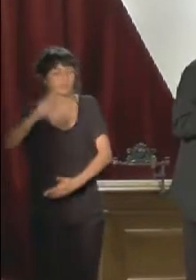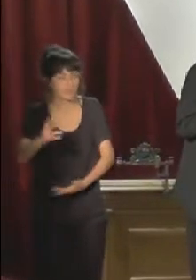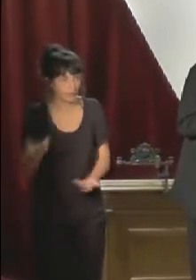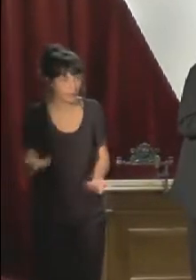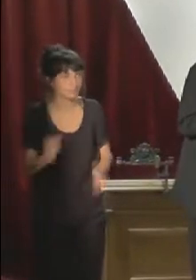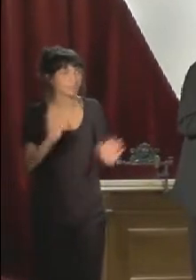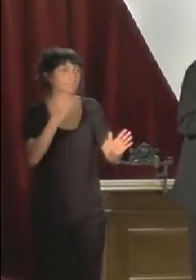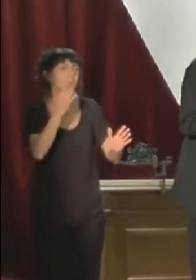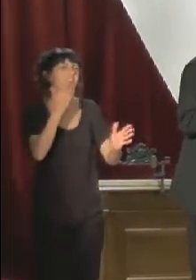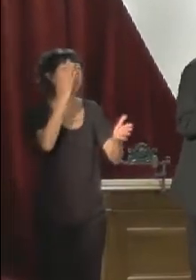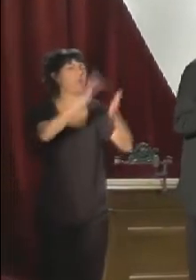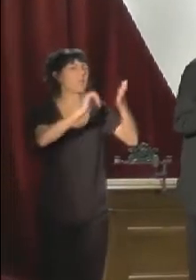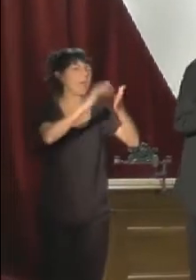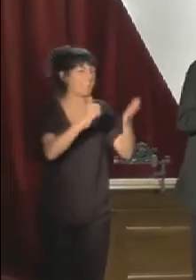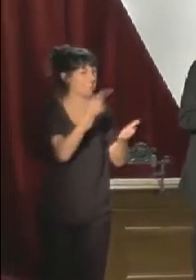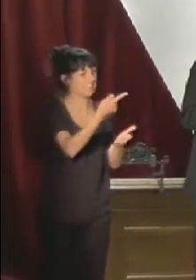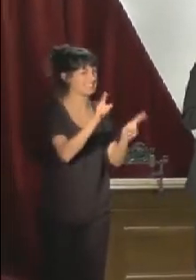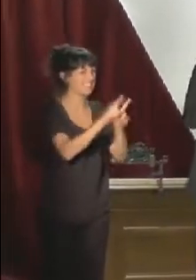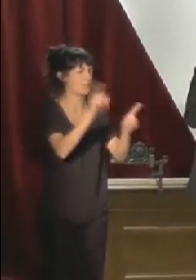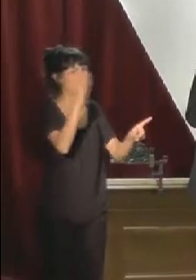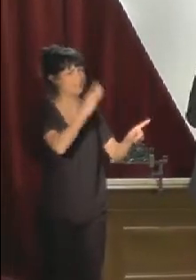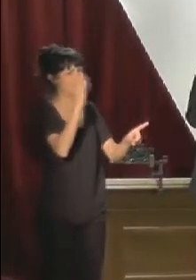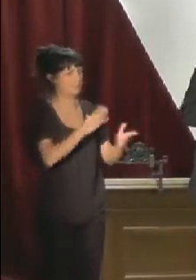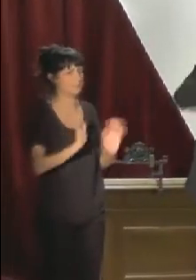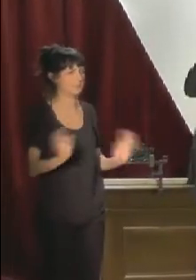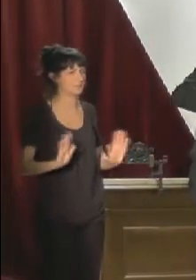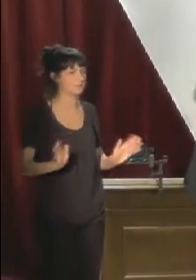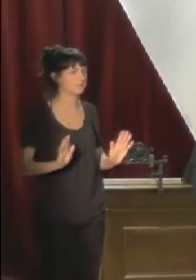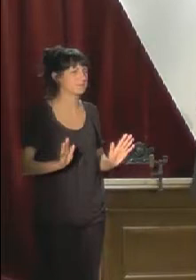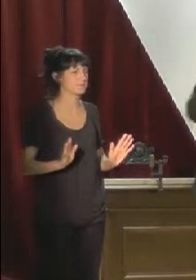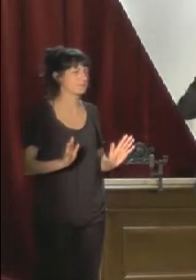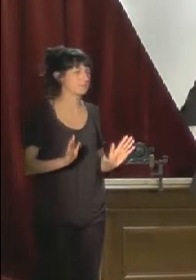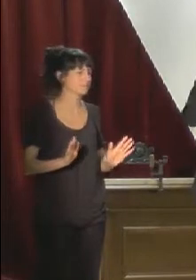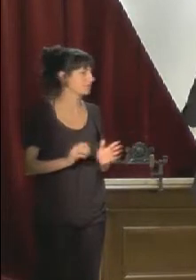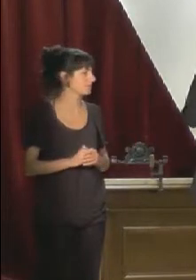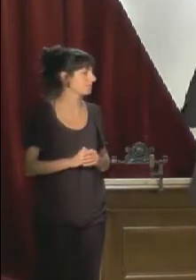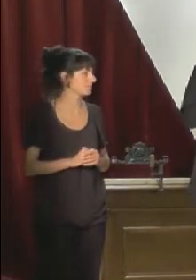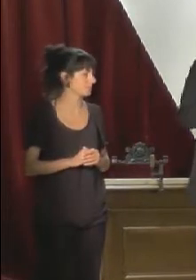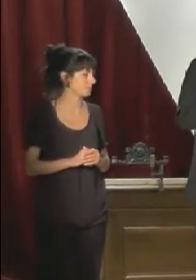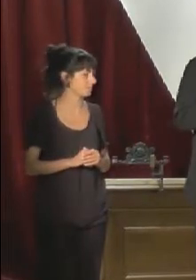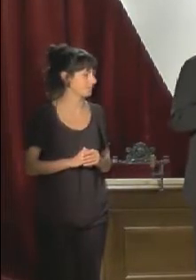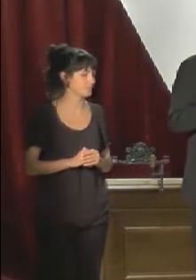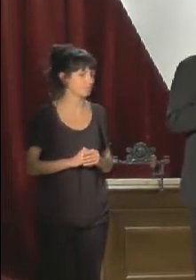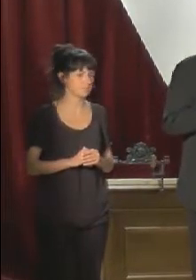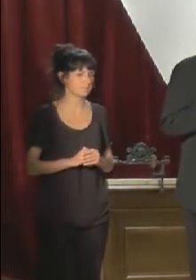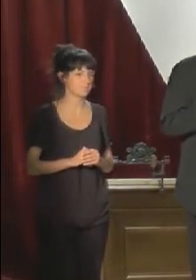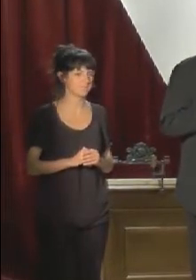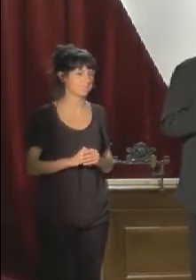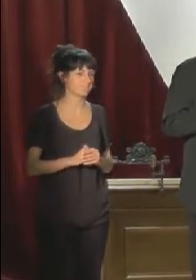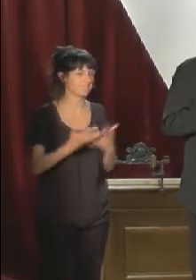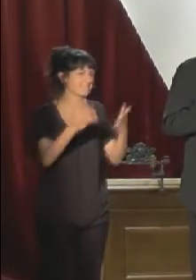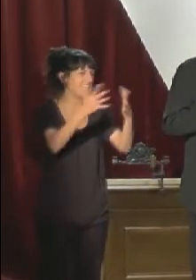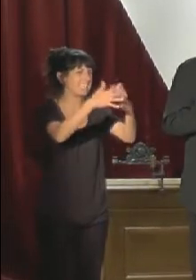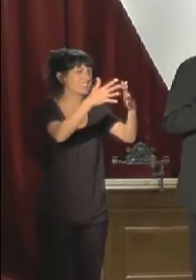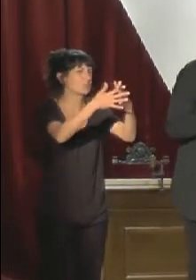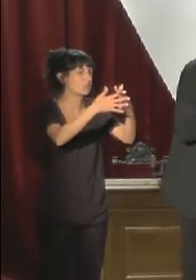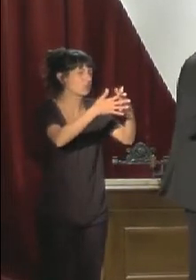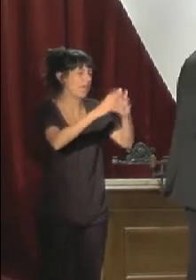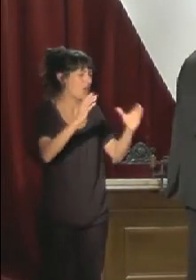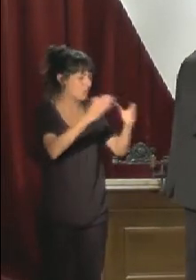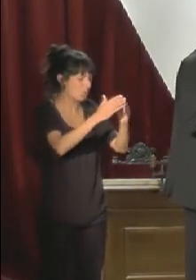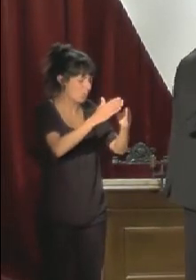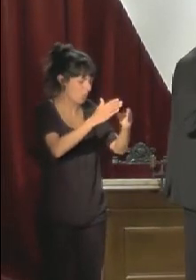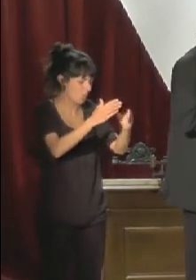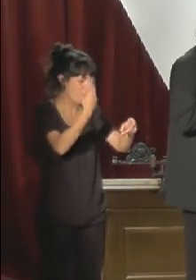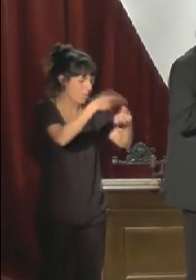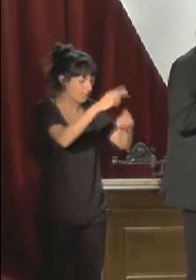Valencia, por exemplo, está podre todo. Toda a estrutura cupular do partido. Ou a Casa